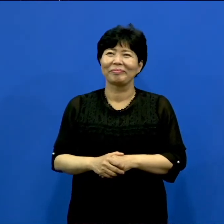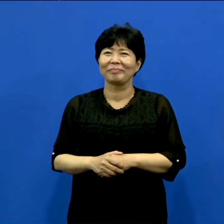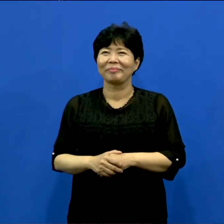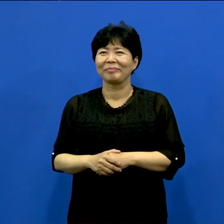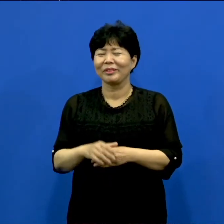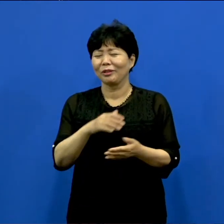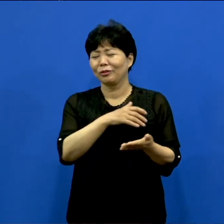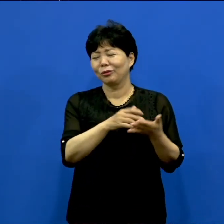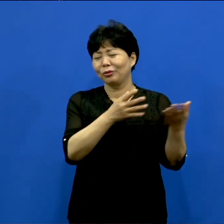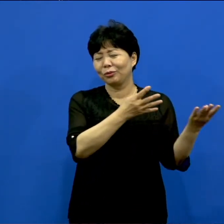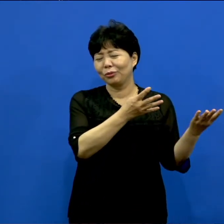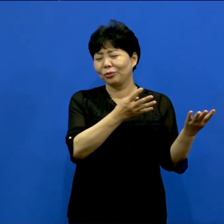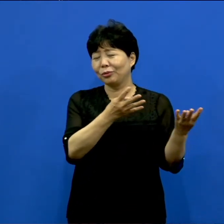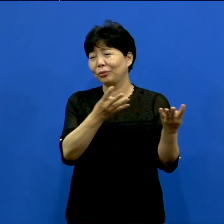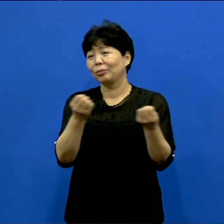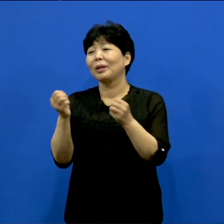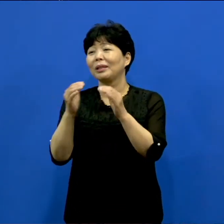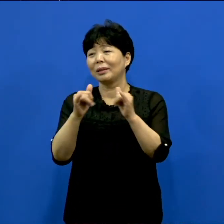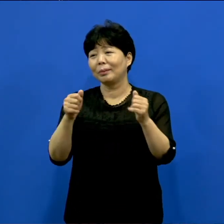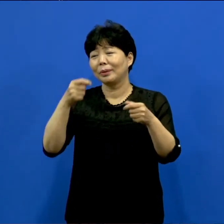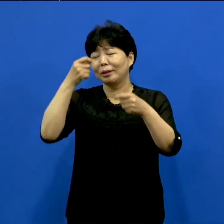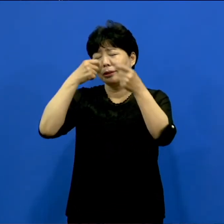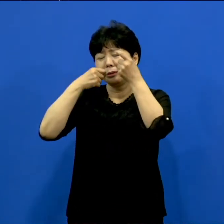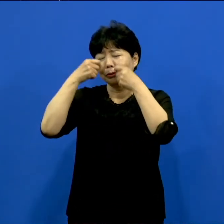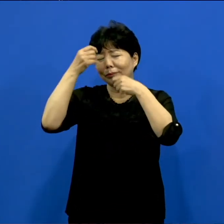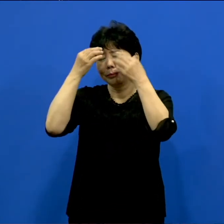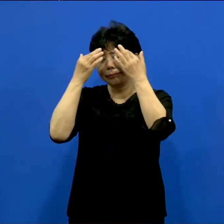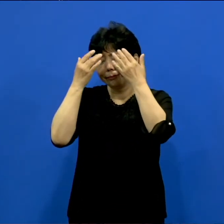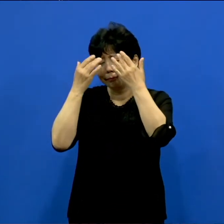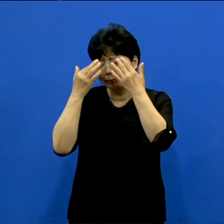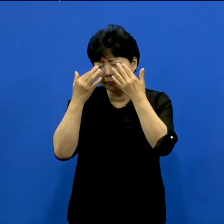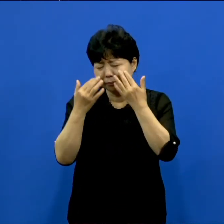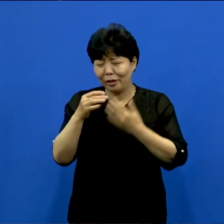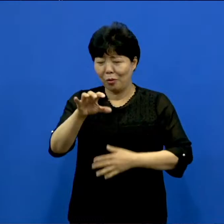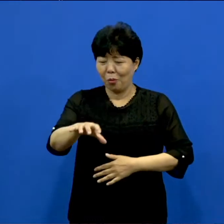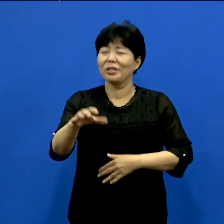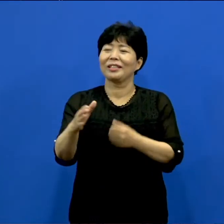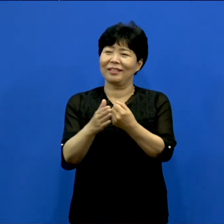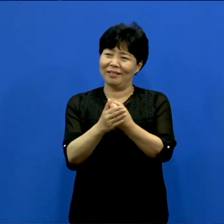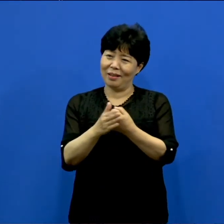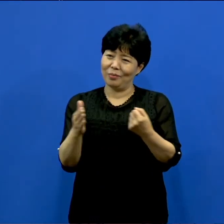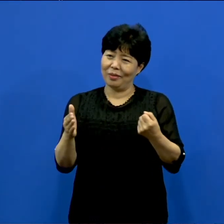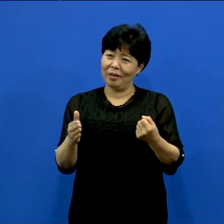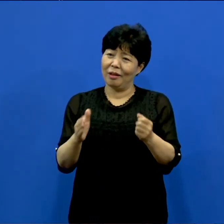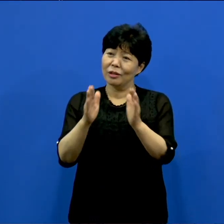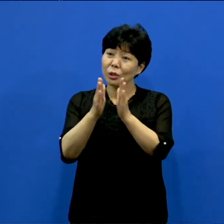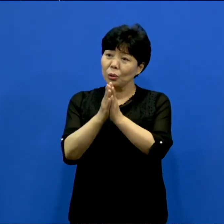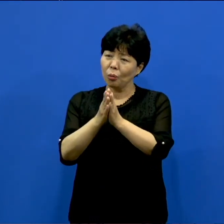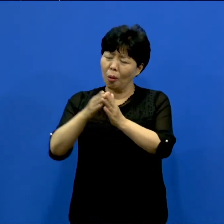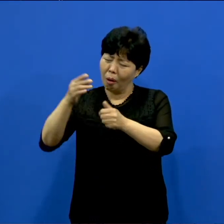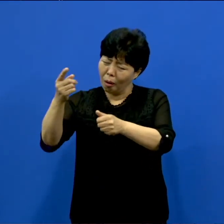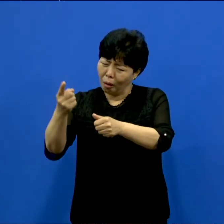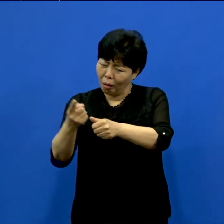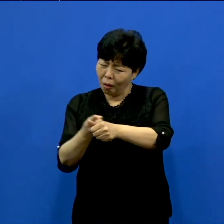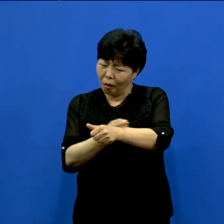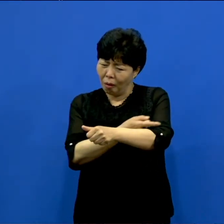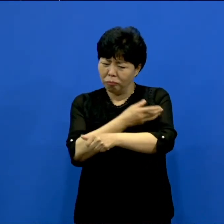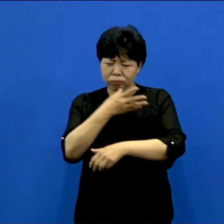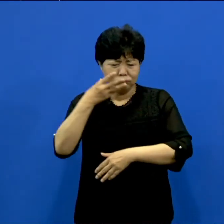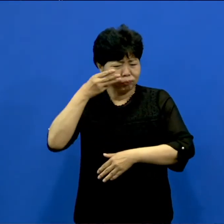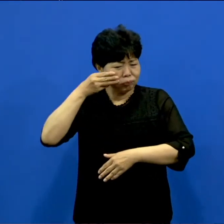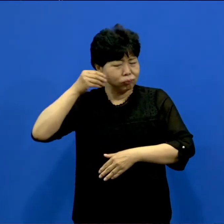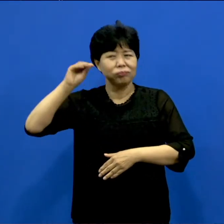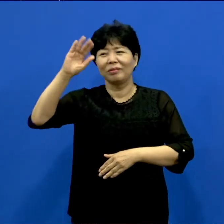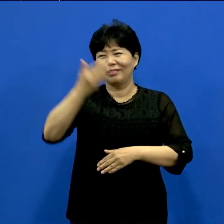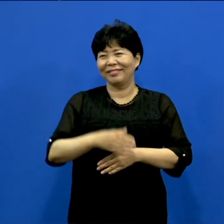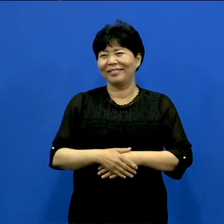숱한 사람들의 기도의 눈물이 여기 뿌려져 있는 곳이니까 여러분 여기 오면 기도가 돼요, 여러분. 그래서 기도하러 오는 거예요, 여러분.